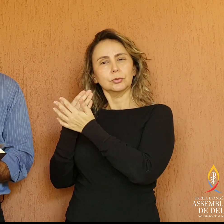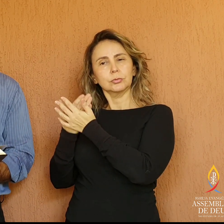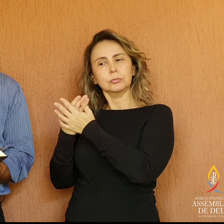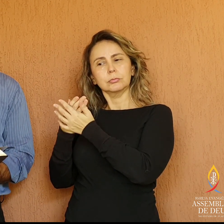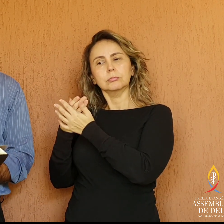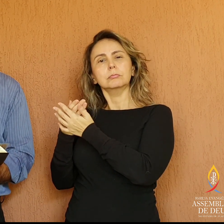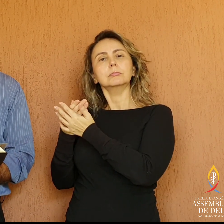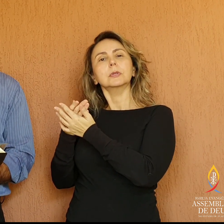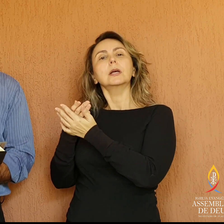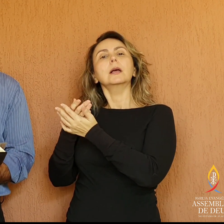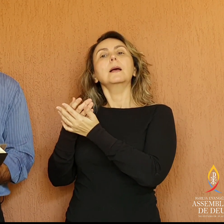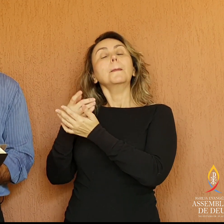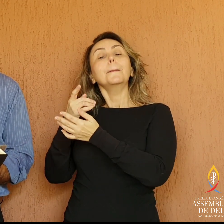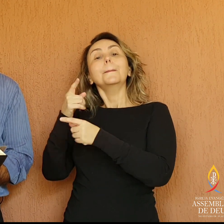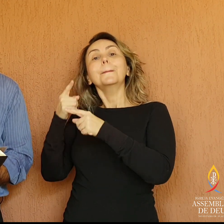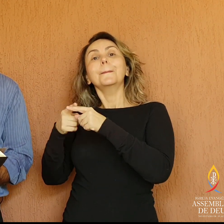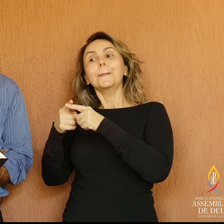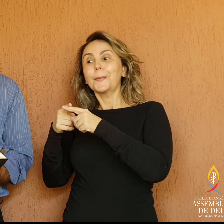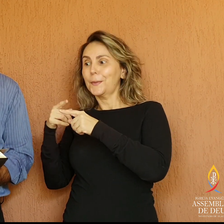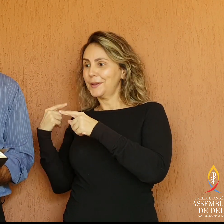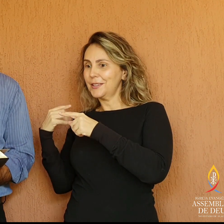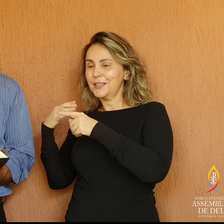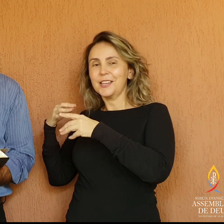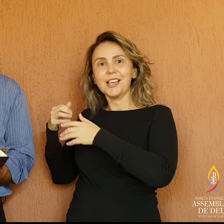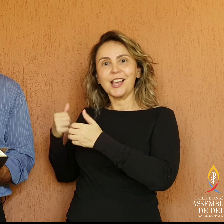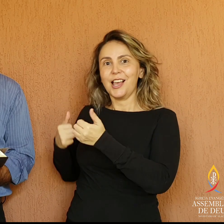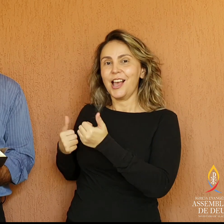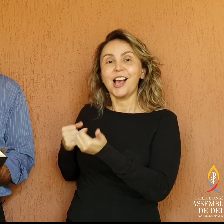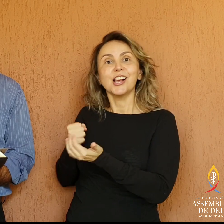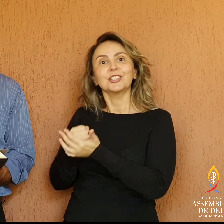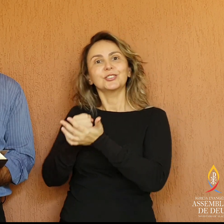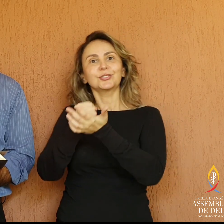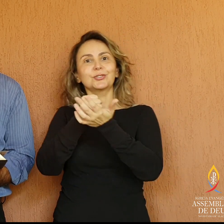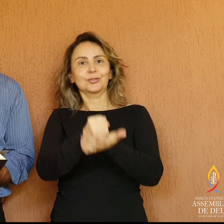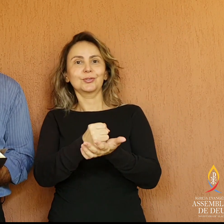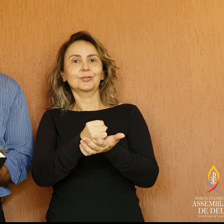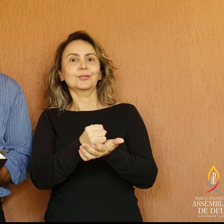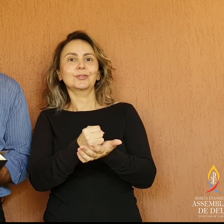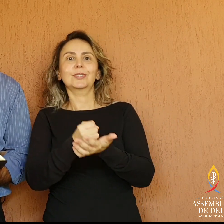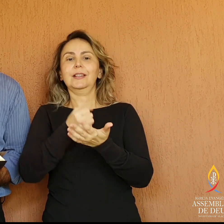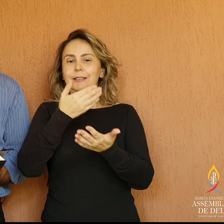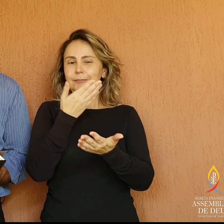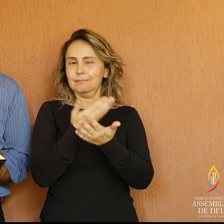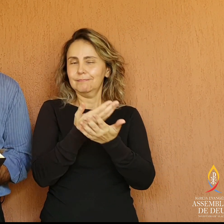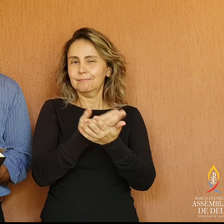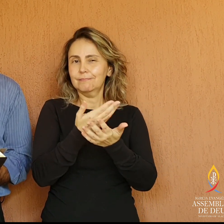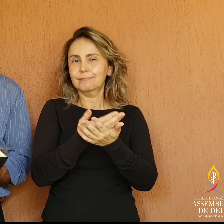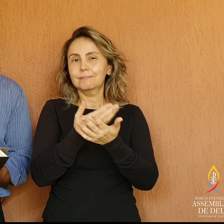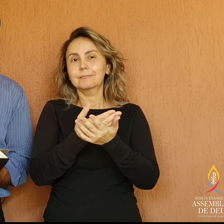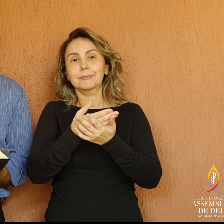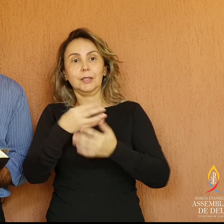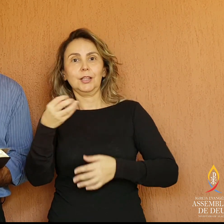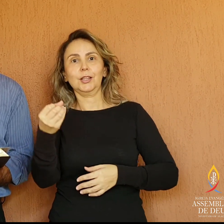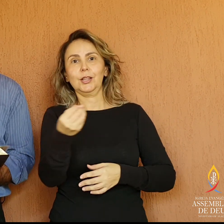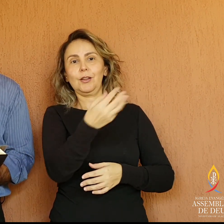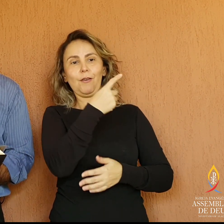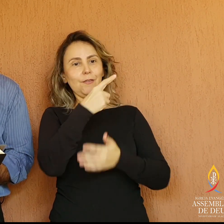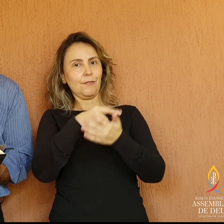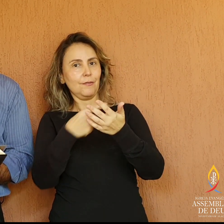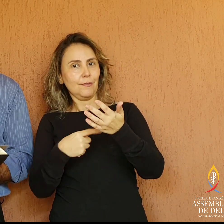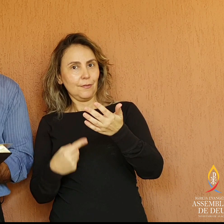a entender essa próxima fase, essas próximas 13 lições do segundo